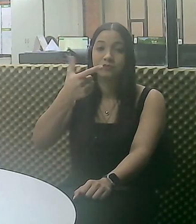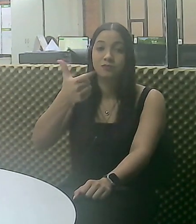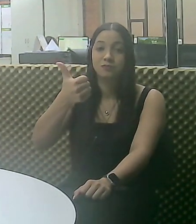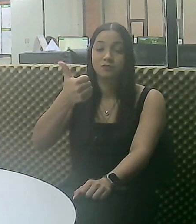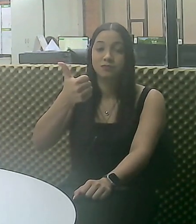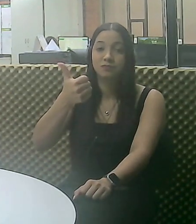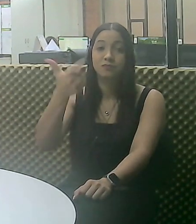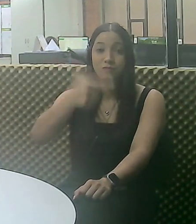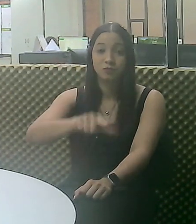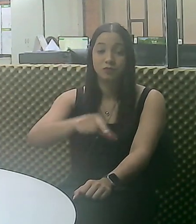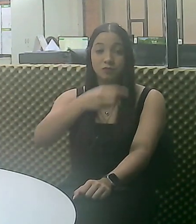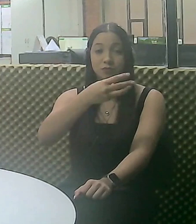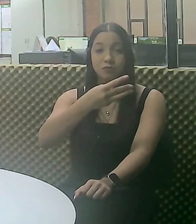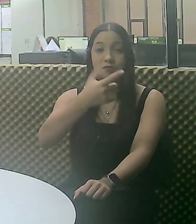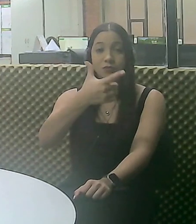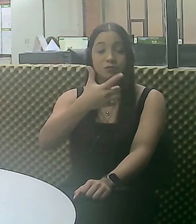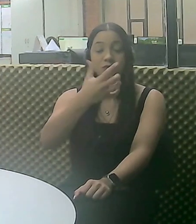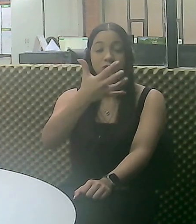34-3218-0321, repetindo,